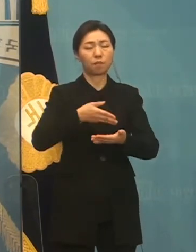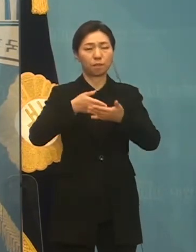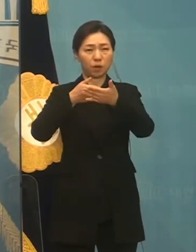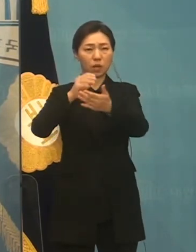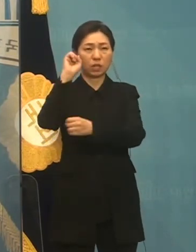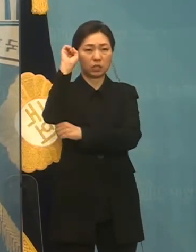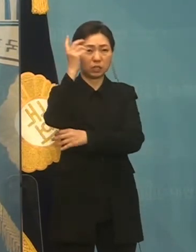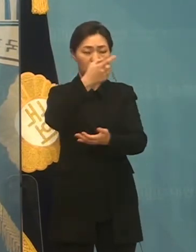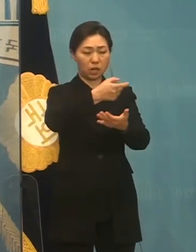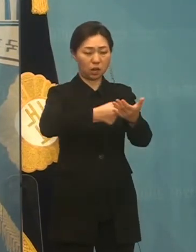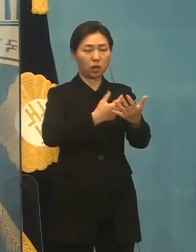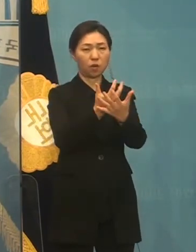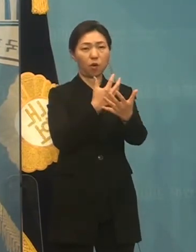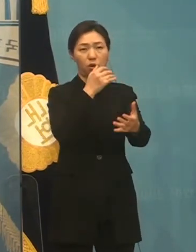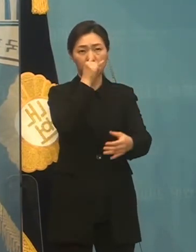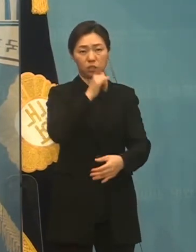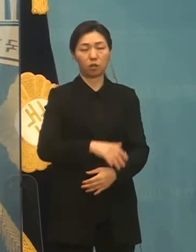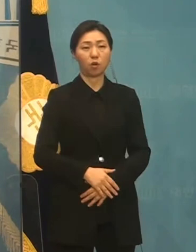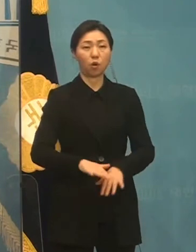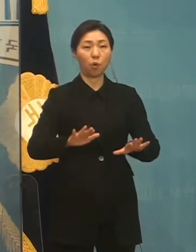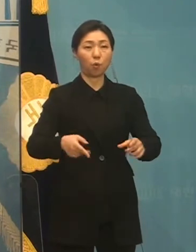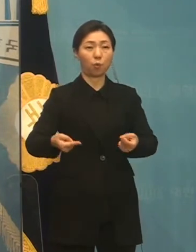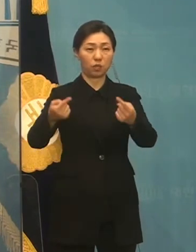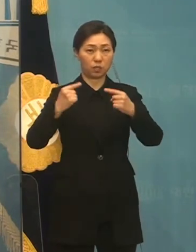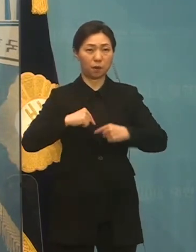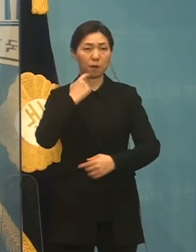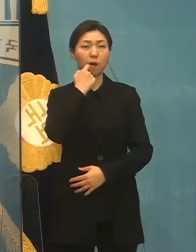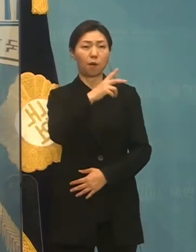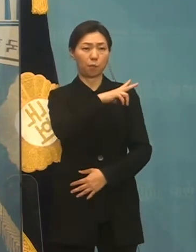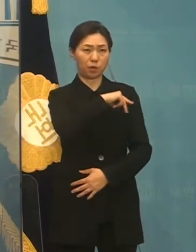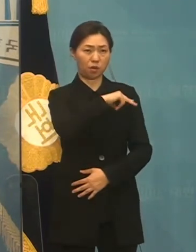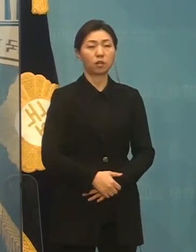이 자리에 함께하신 의원님들